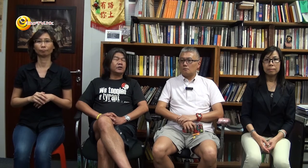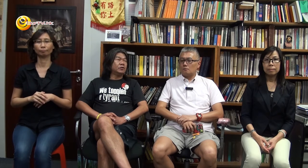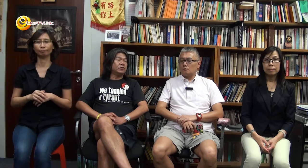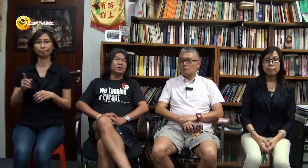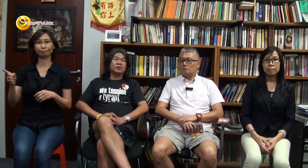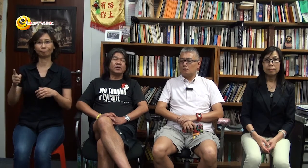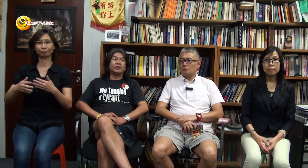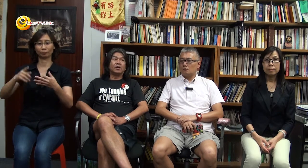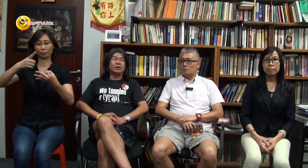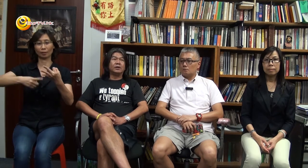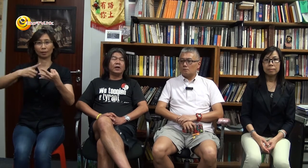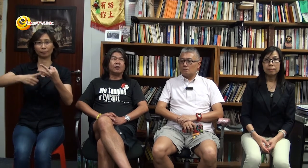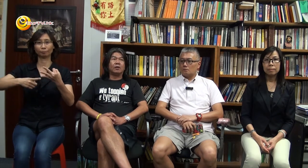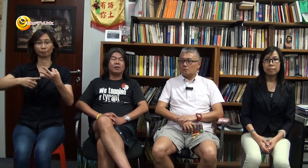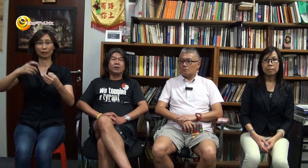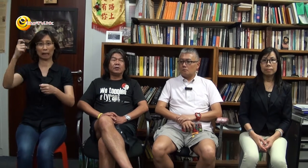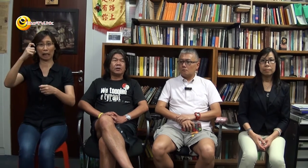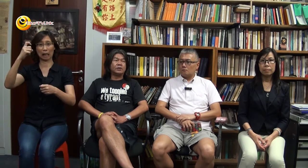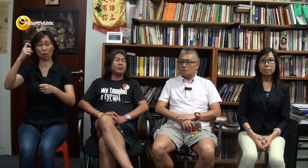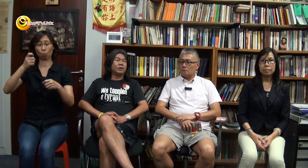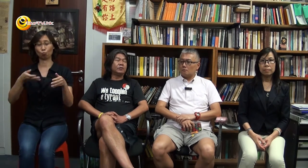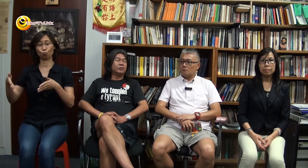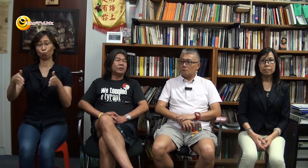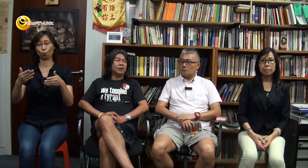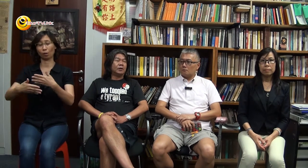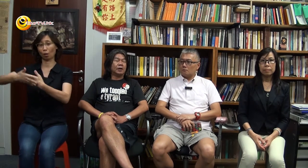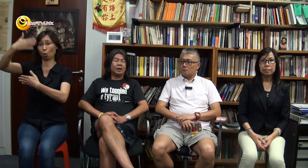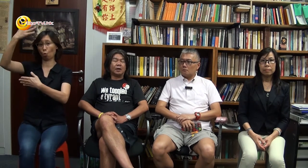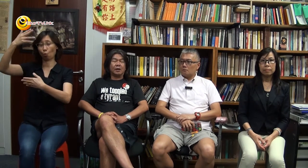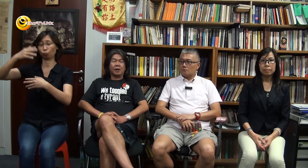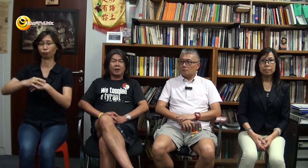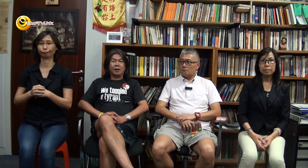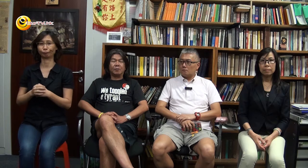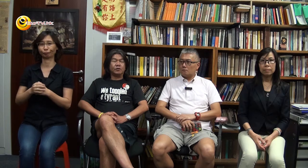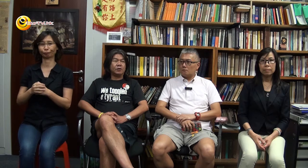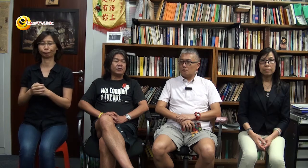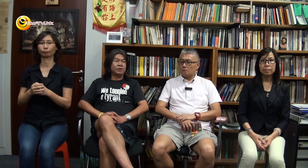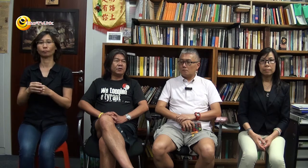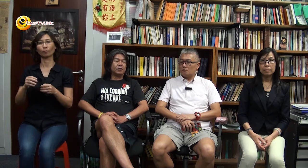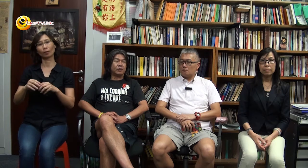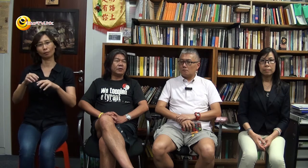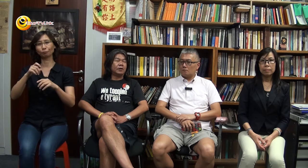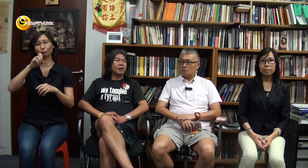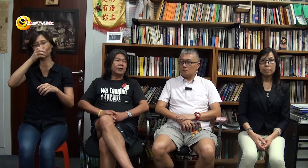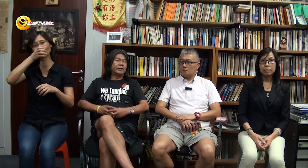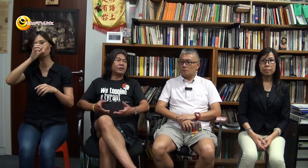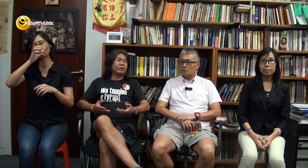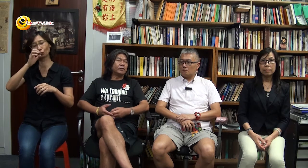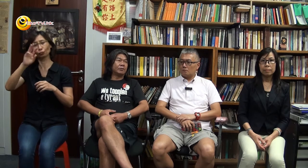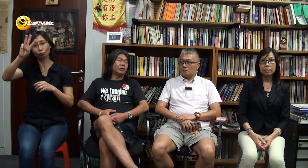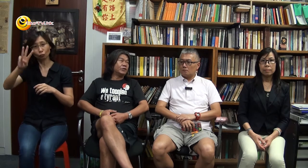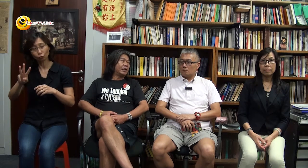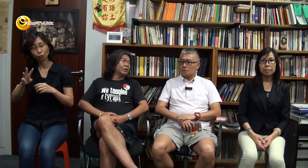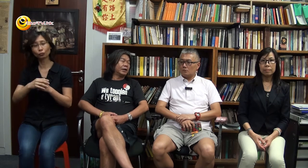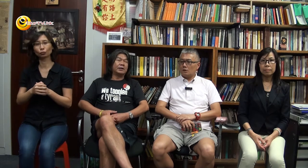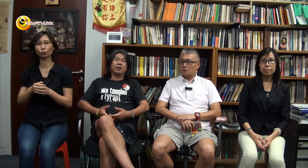啟晴村出現咗呢一個所謂超標嘅含鉛量超標嘅水。你看整個政